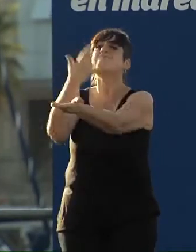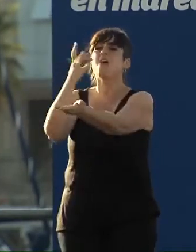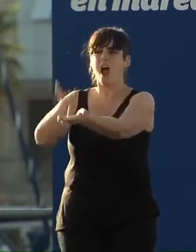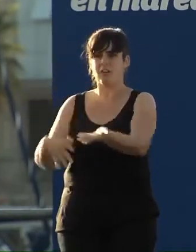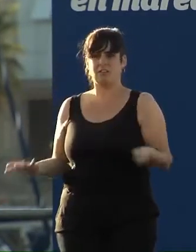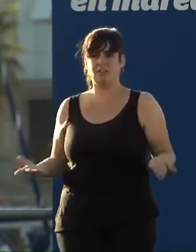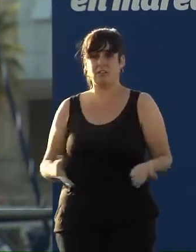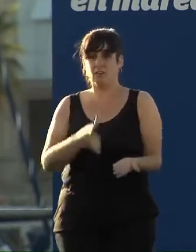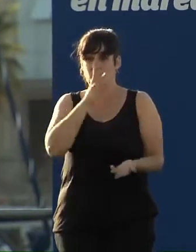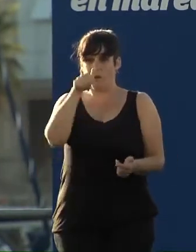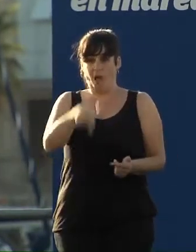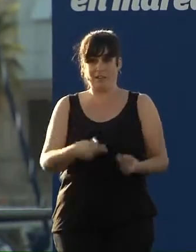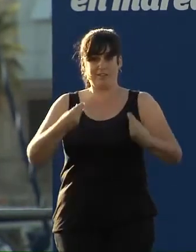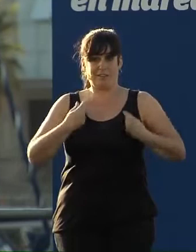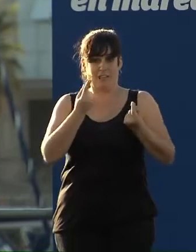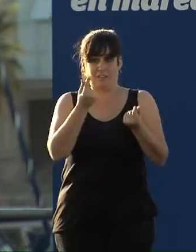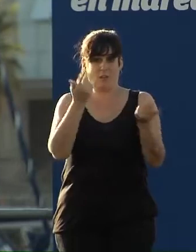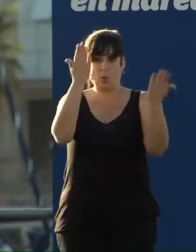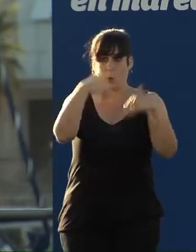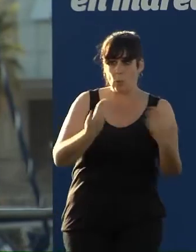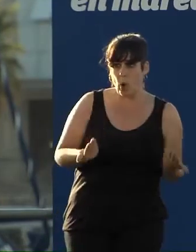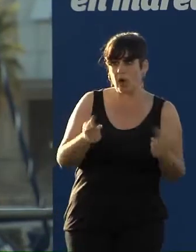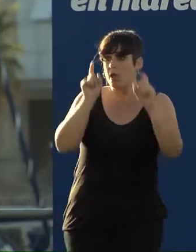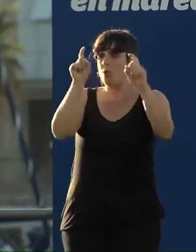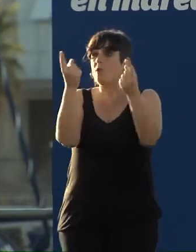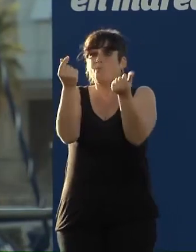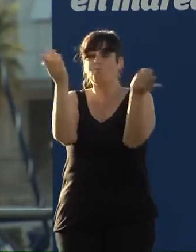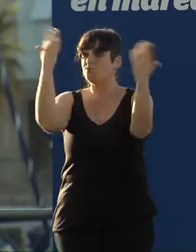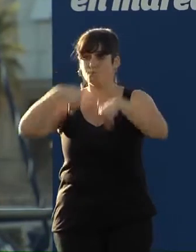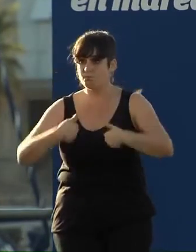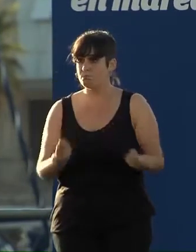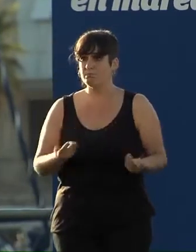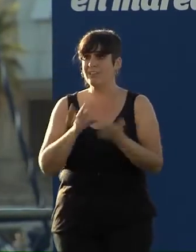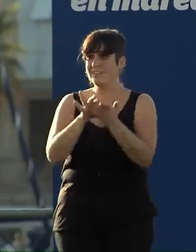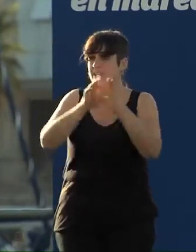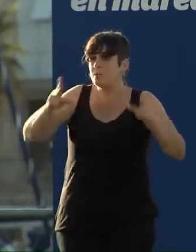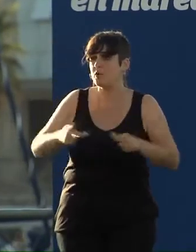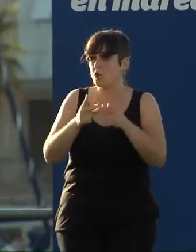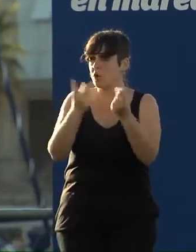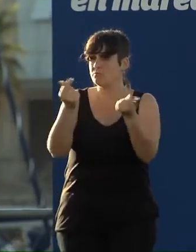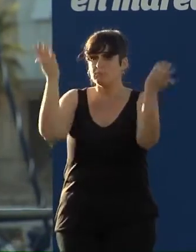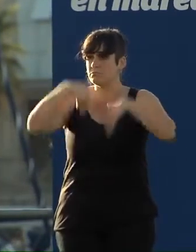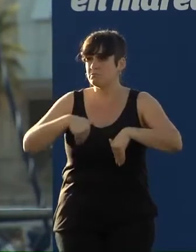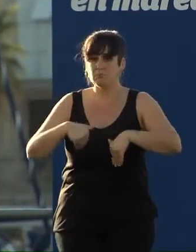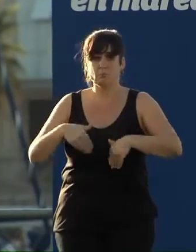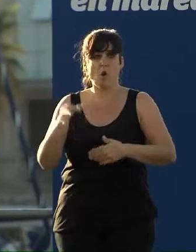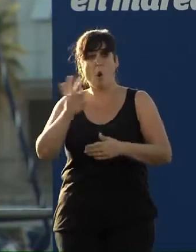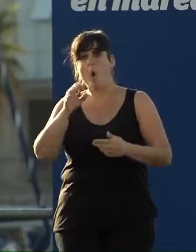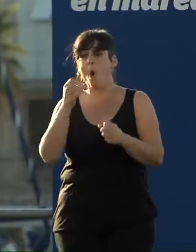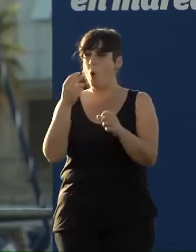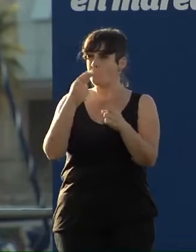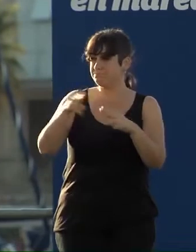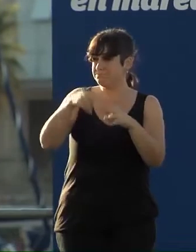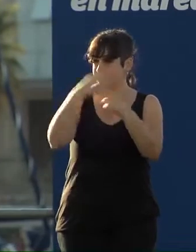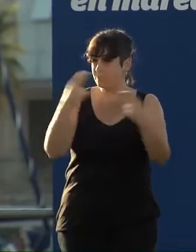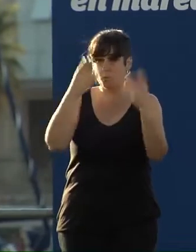así hay para sanid así hay para educación así hay para servos soci así hay para políticas públicas de empr